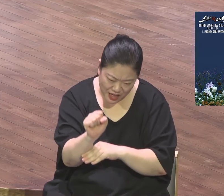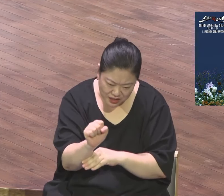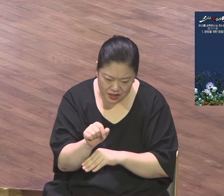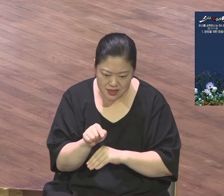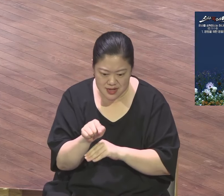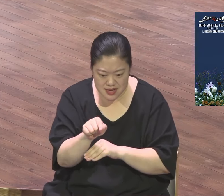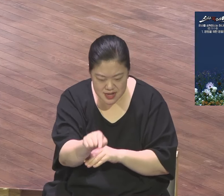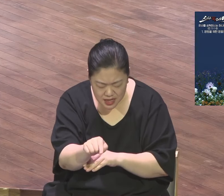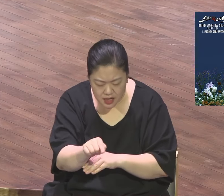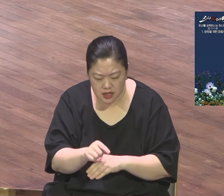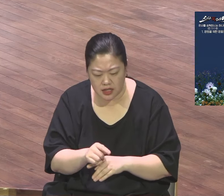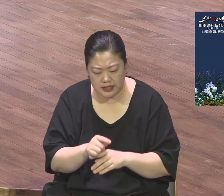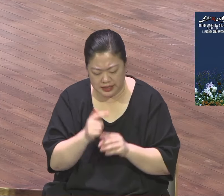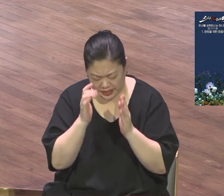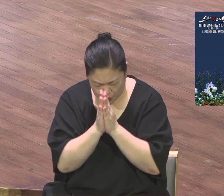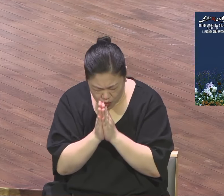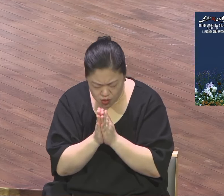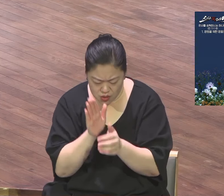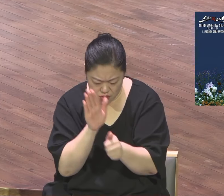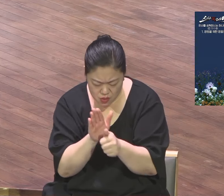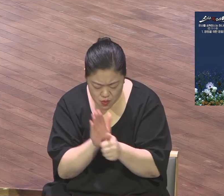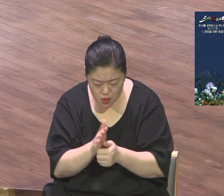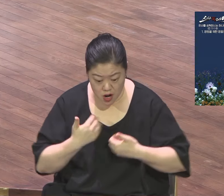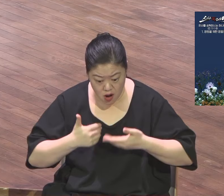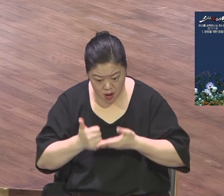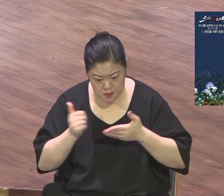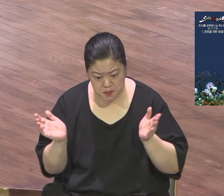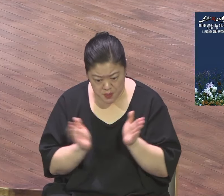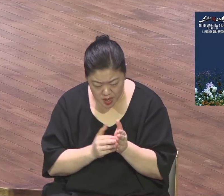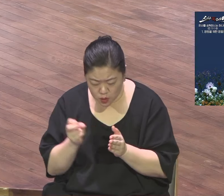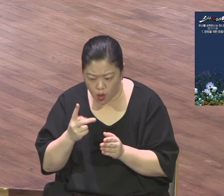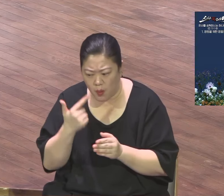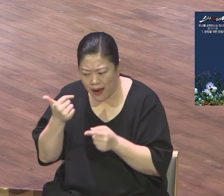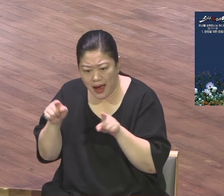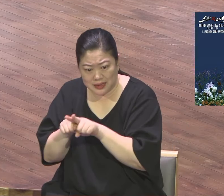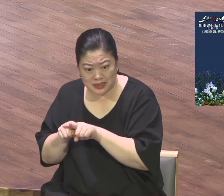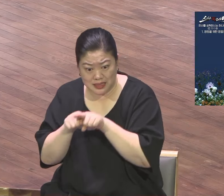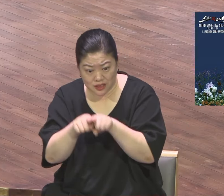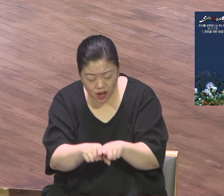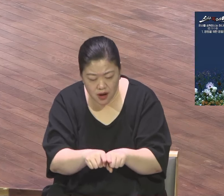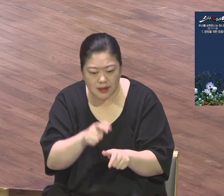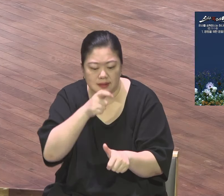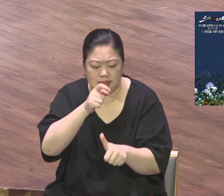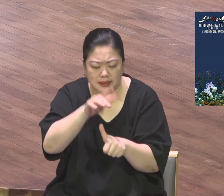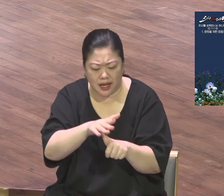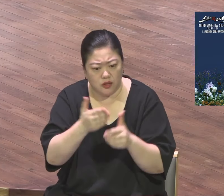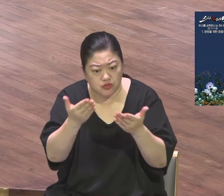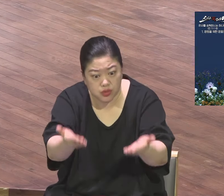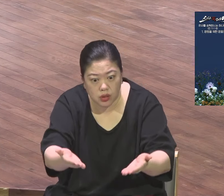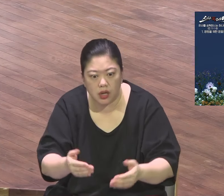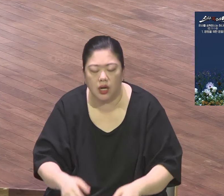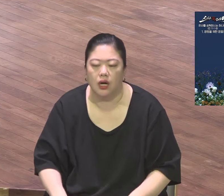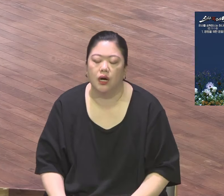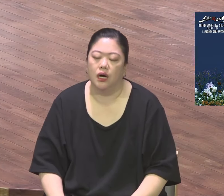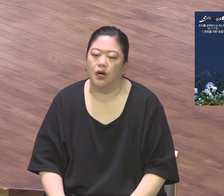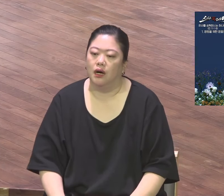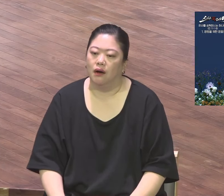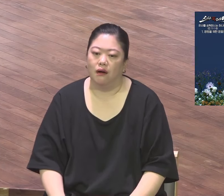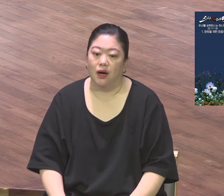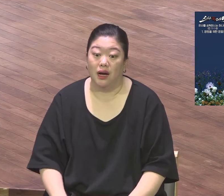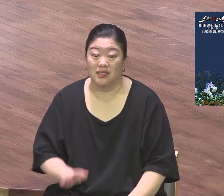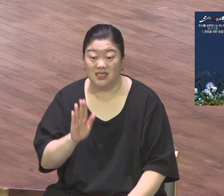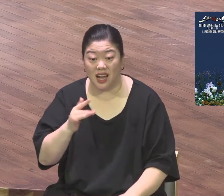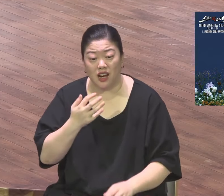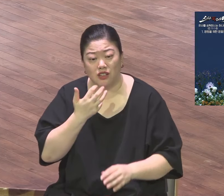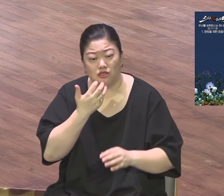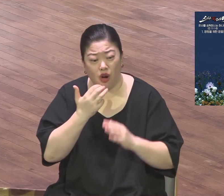얼마나 축복이요. 그 땅 끝 중에 땅 끝이지. 그 누가 찾아가겠어요. 그 해남 끝에서 배 타고 또 삼십분 가서 그 조그만